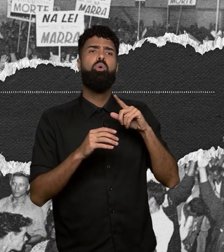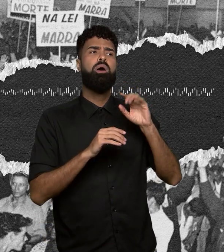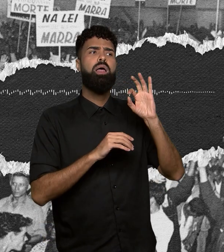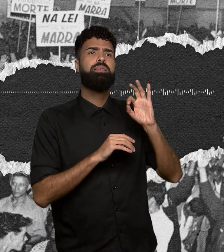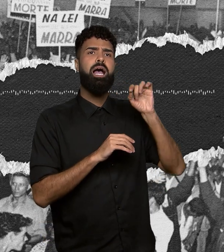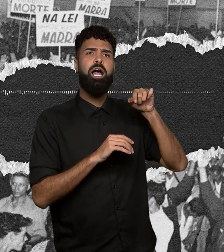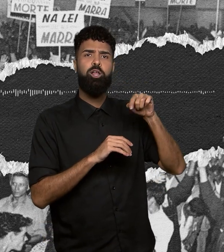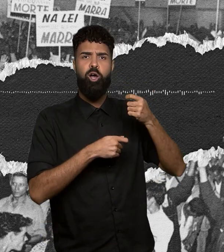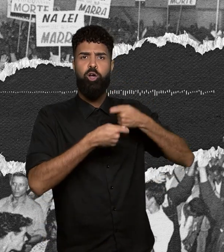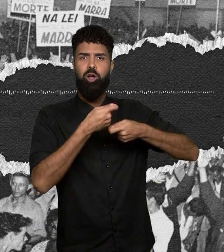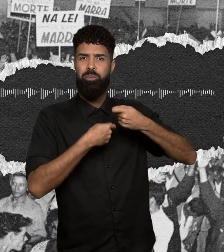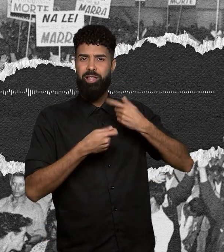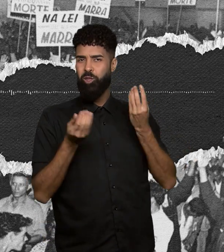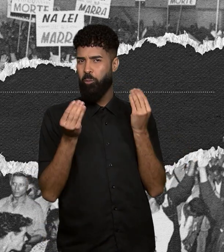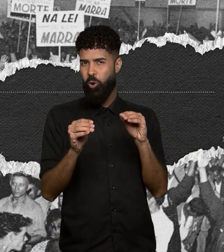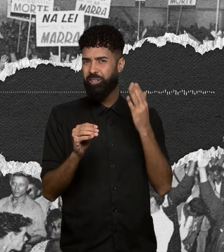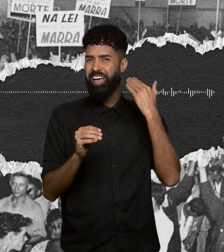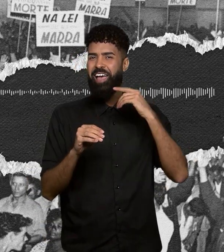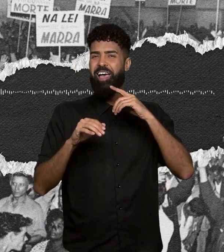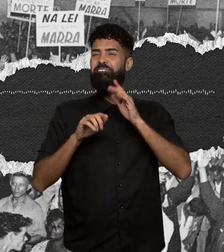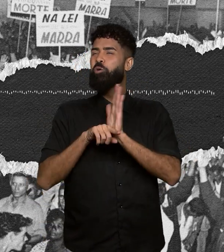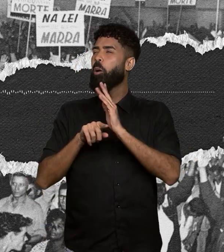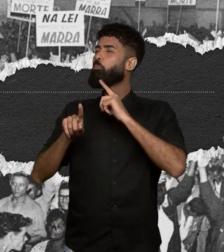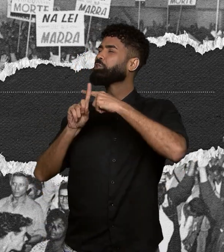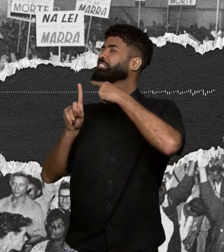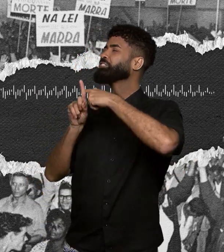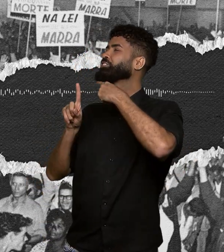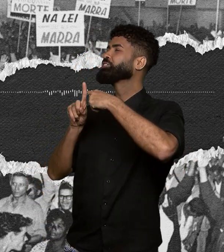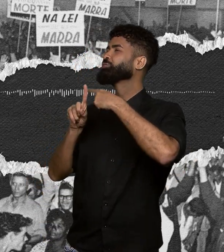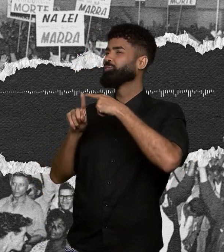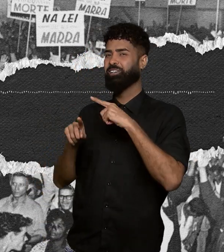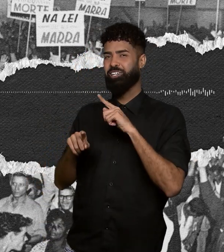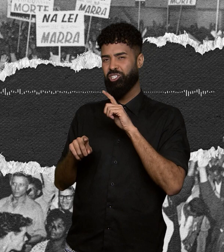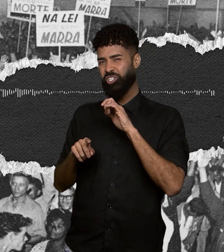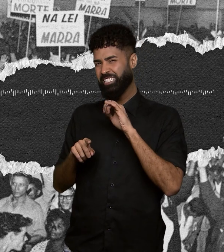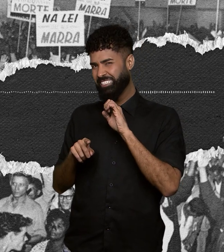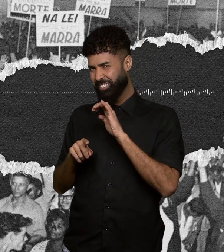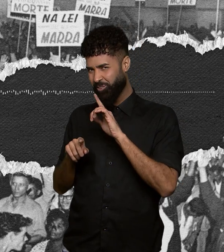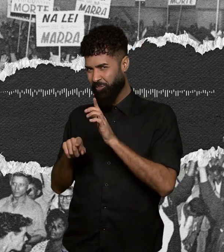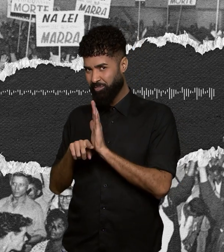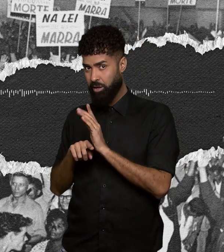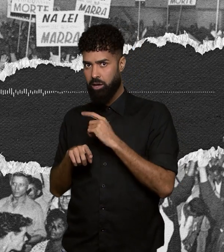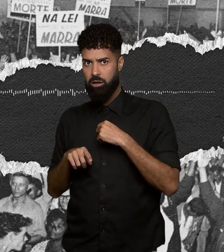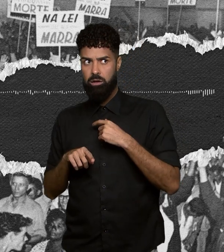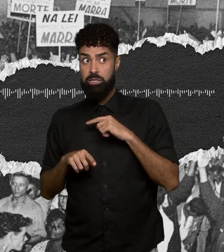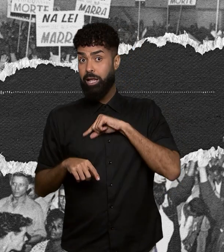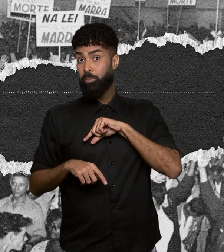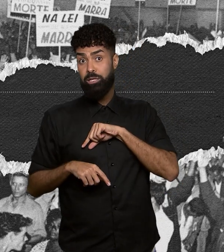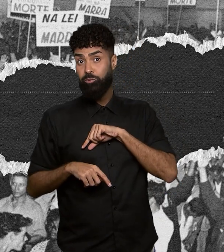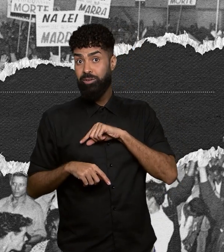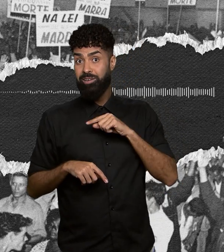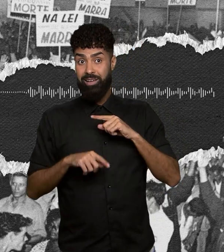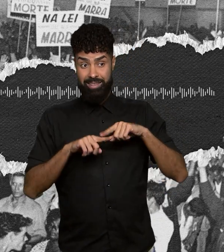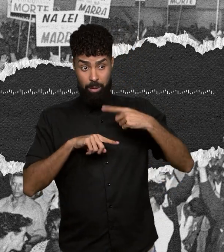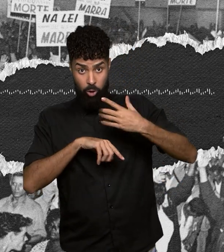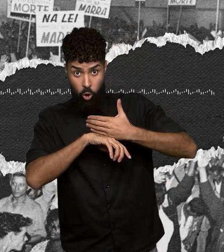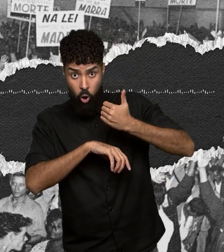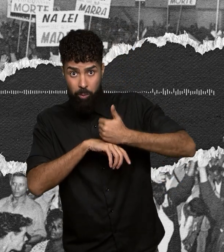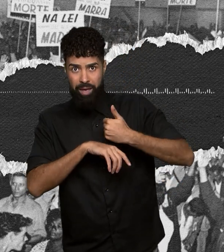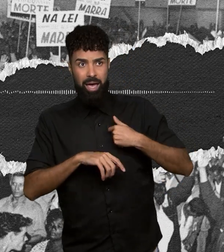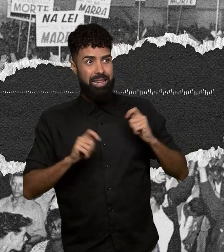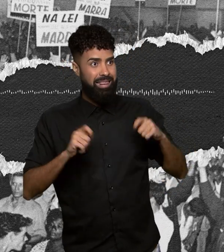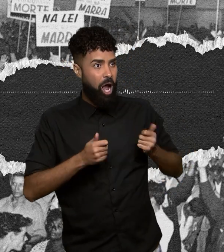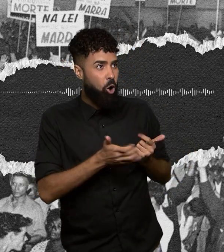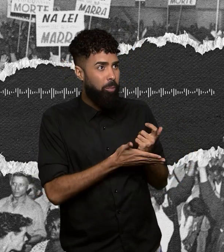esquecido no filme uranista do governo Geisel o salário mínimo lembra que o poder de compra dele despencou logo depois do golpe o salário